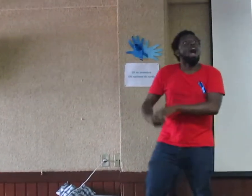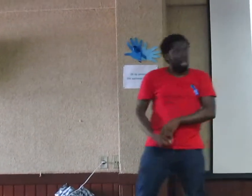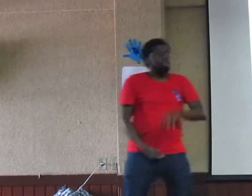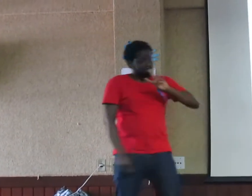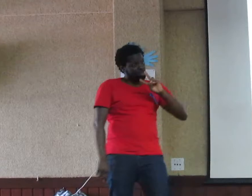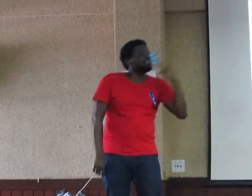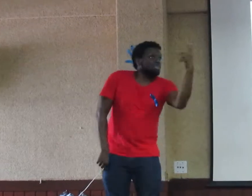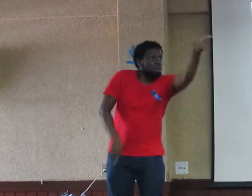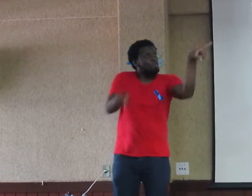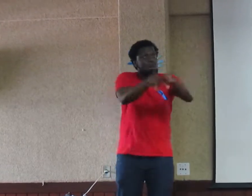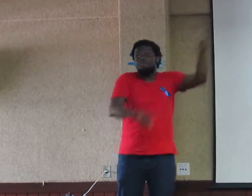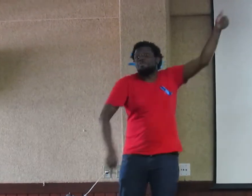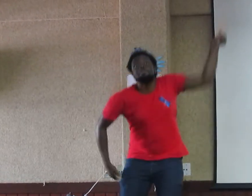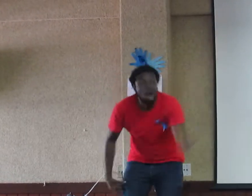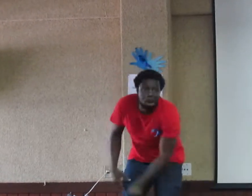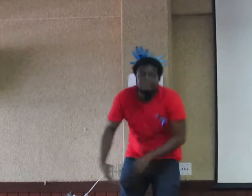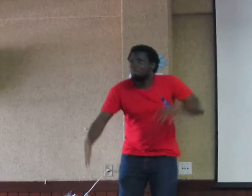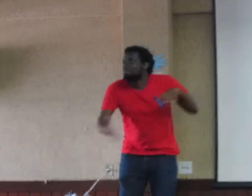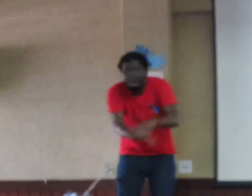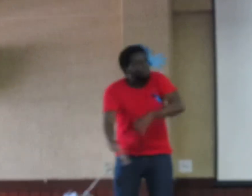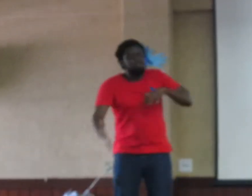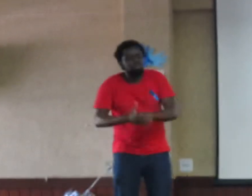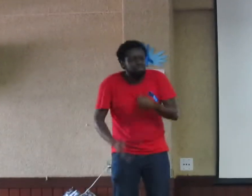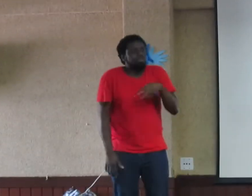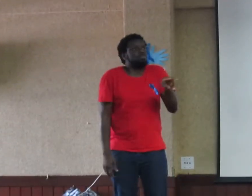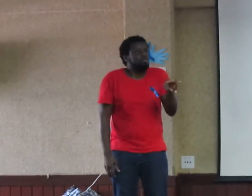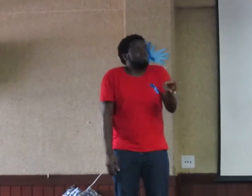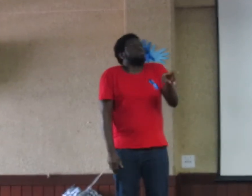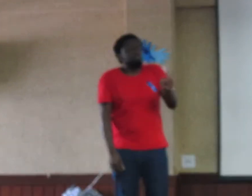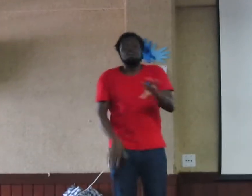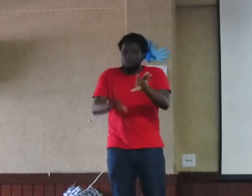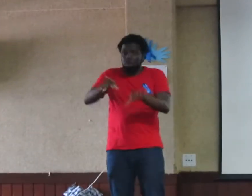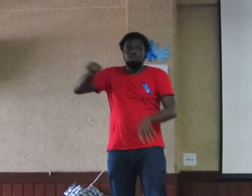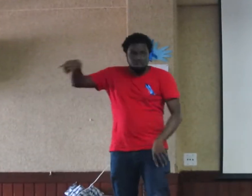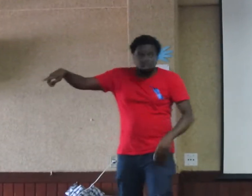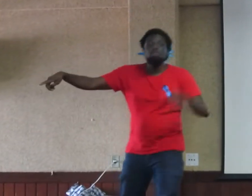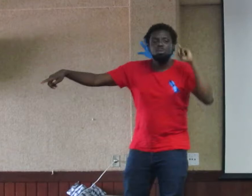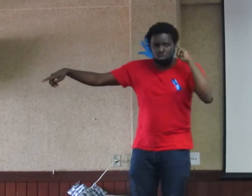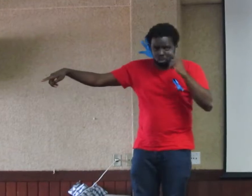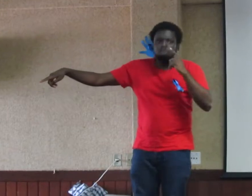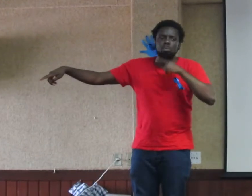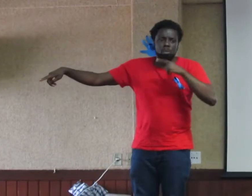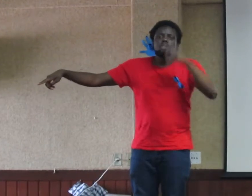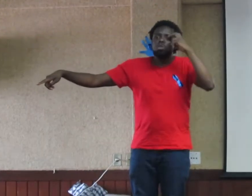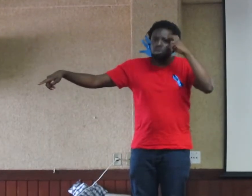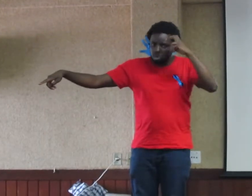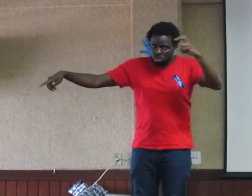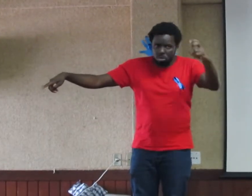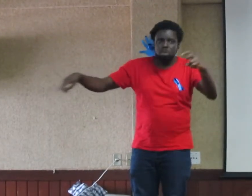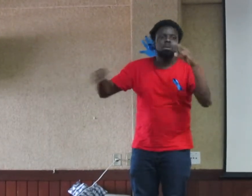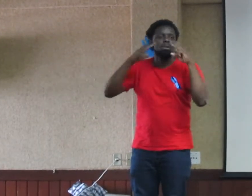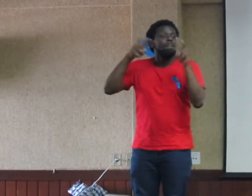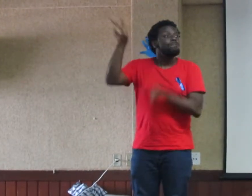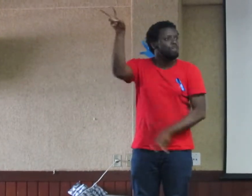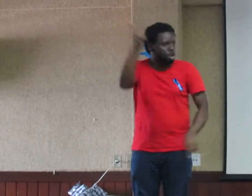ouvintes que sempre cometem acidentes. Agora eu pergunto, será que os ouvintes podem dirigir com esse grau de infrações que eles